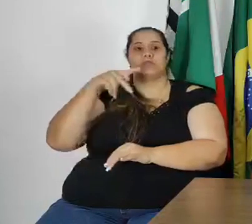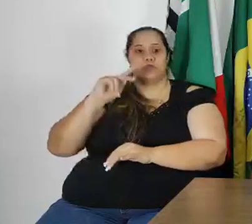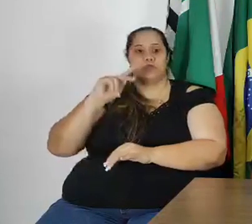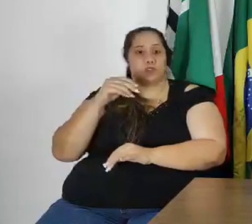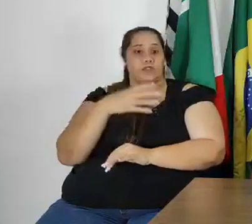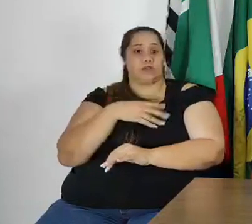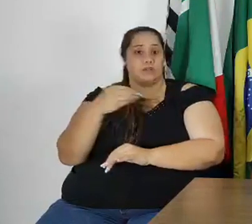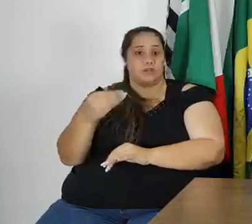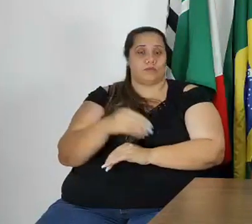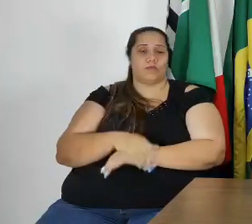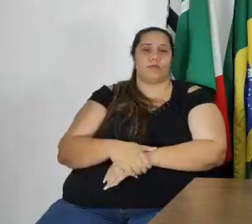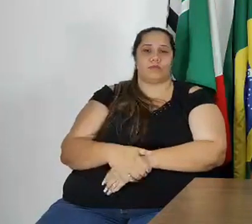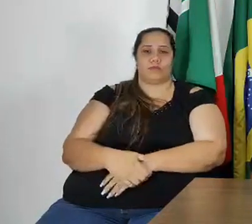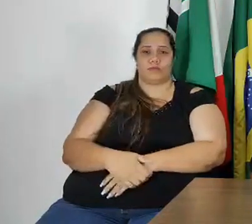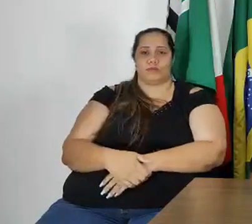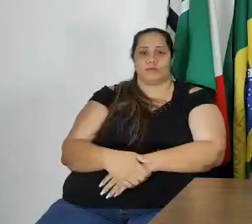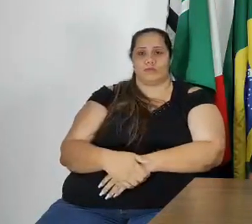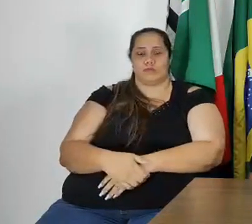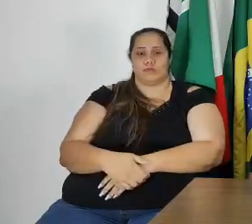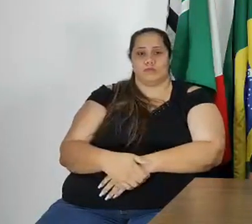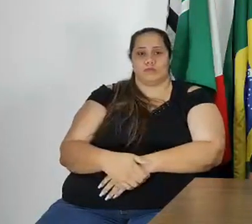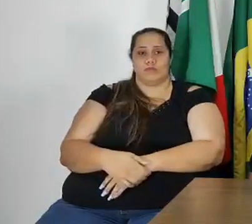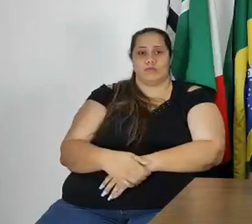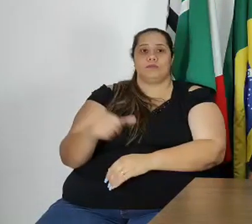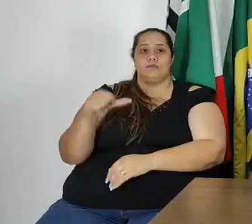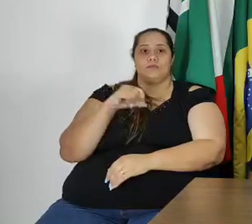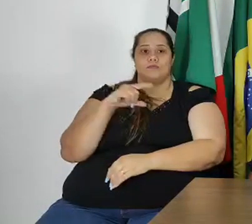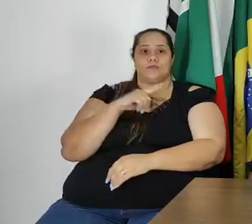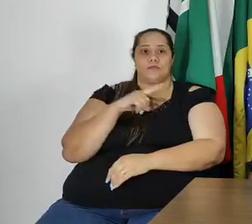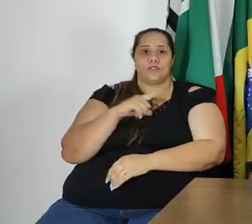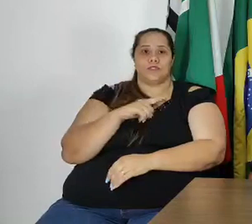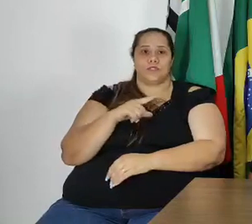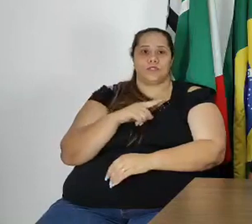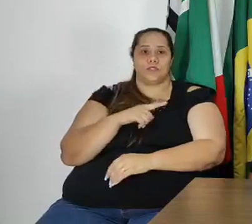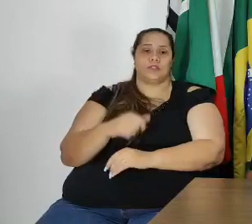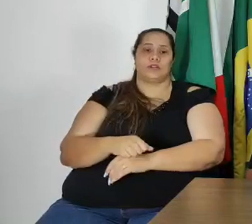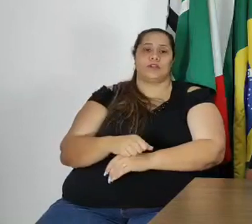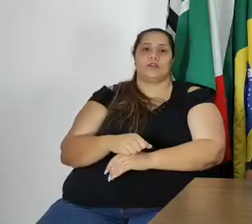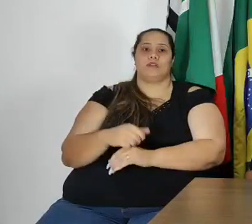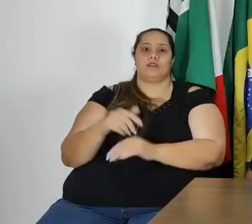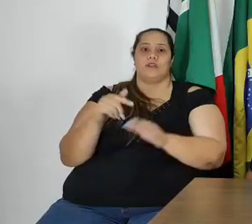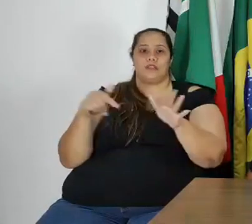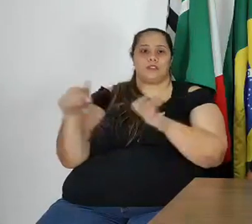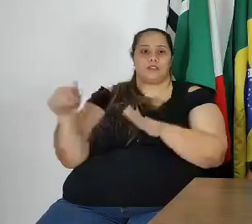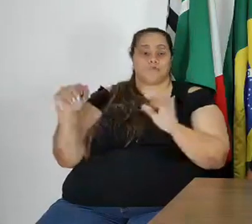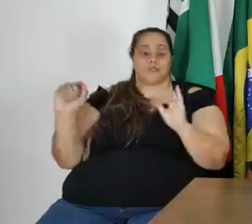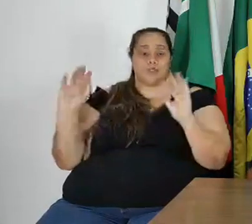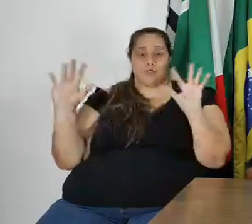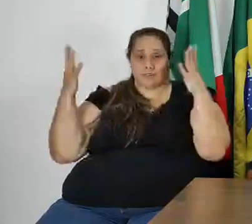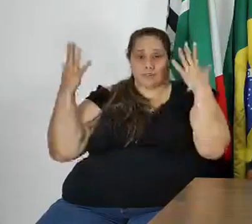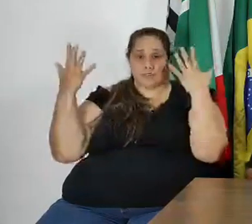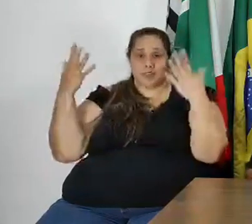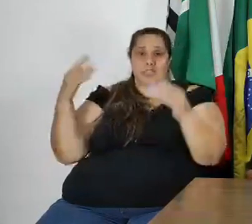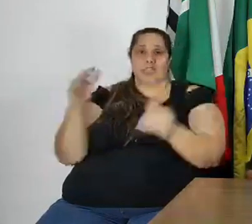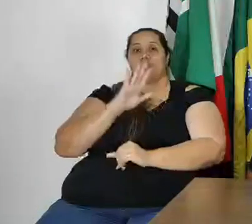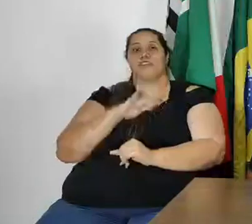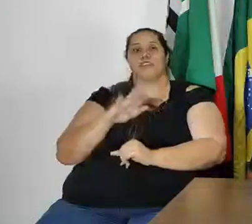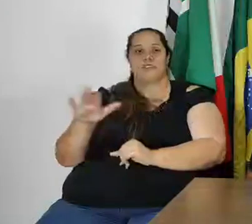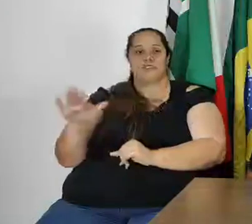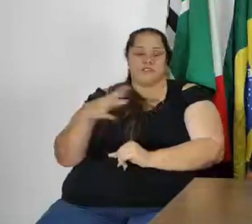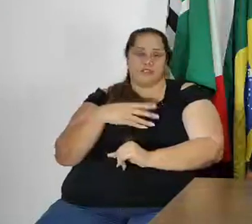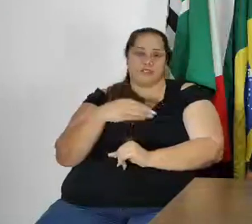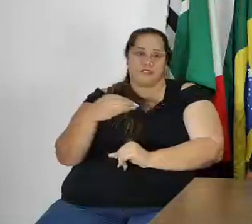uma a semana de professores, de festa, semana de festas de crianças, né? Feriado